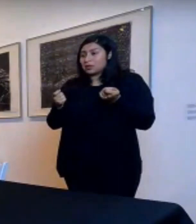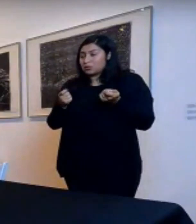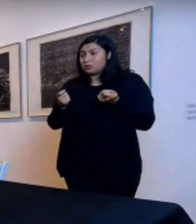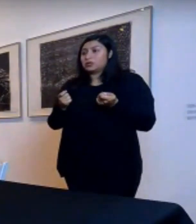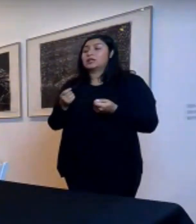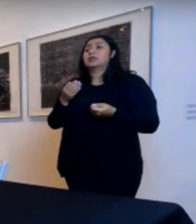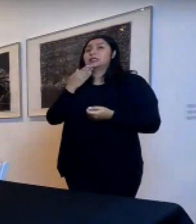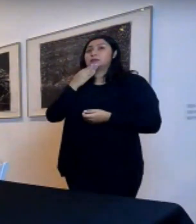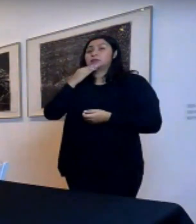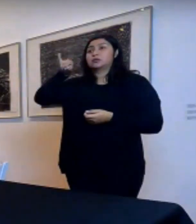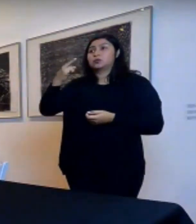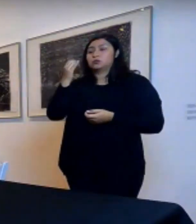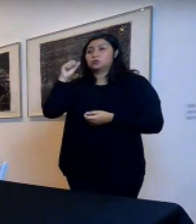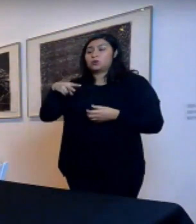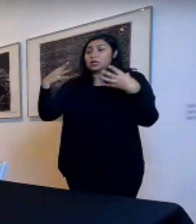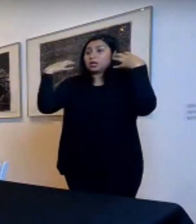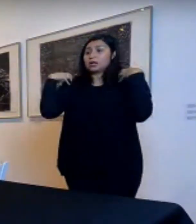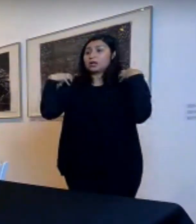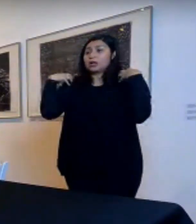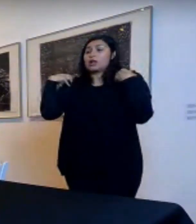Barrientos, encargado regional del programa